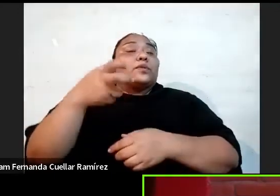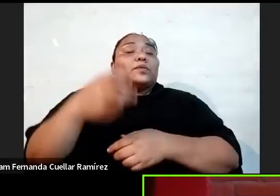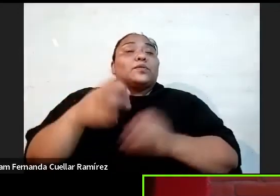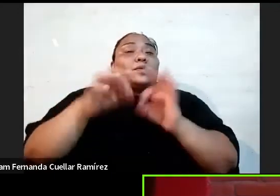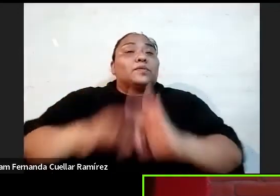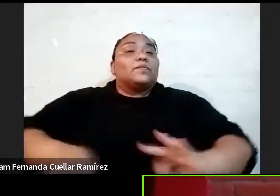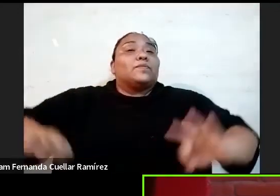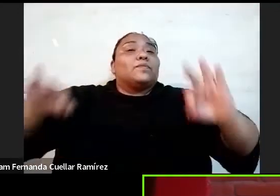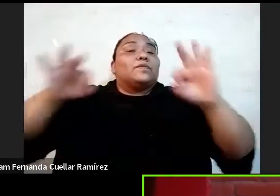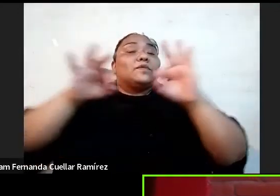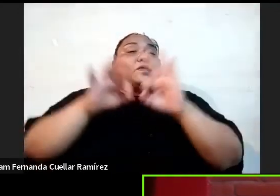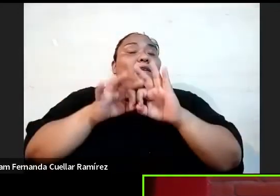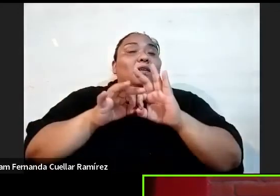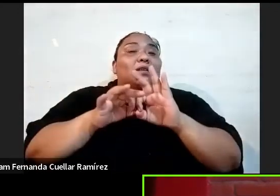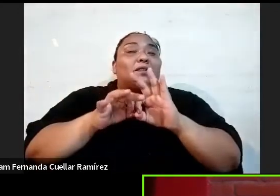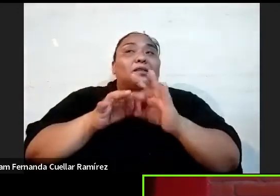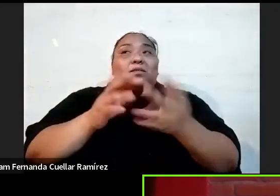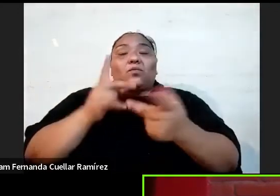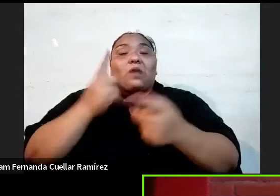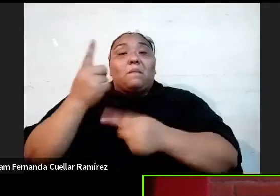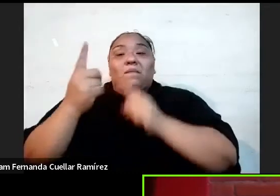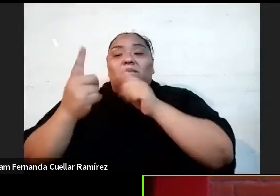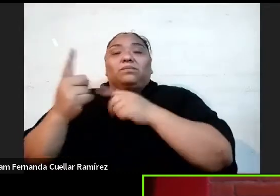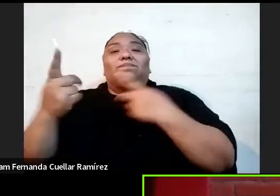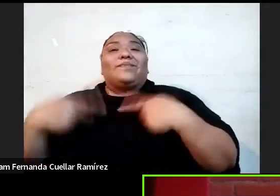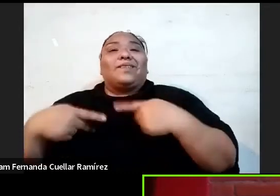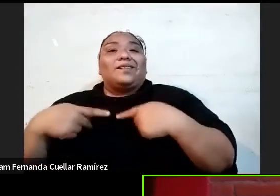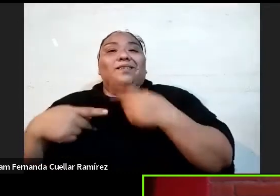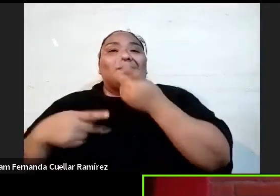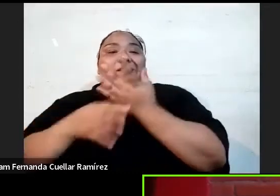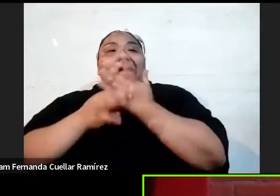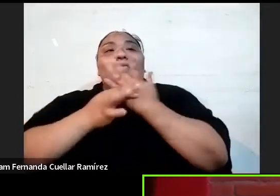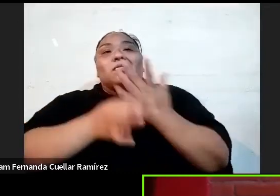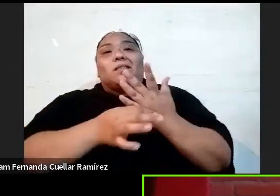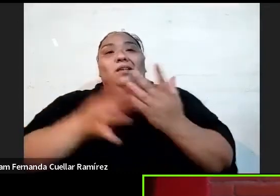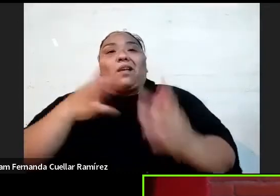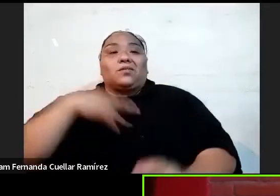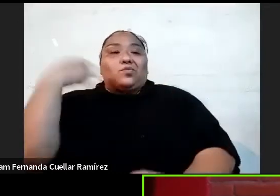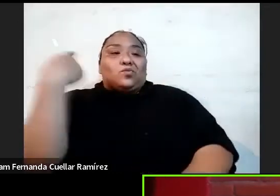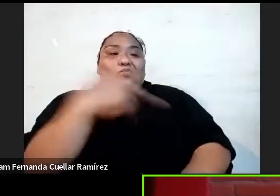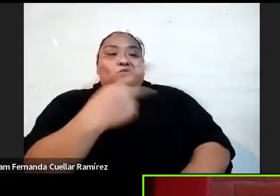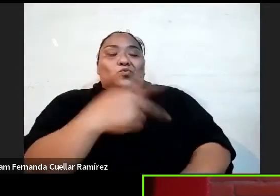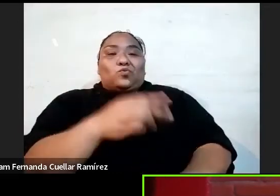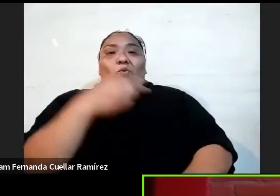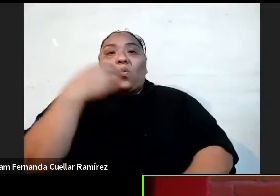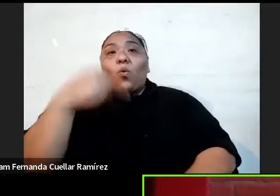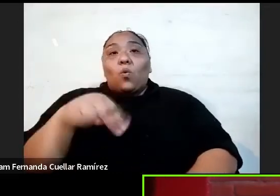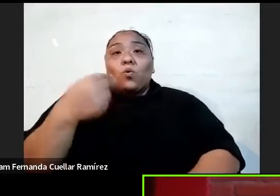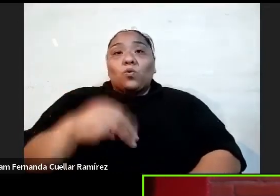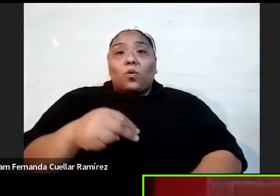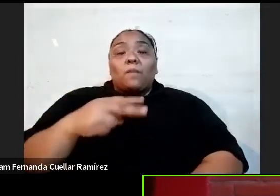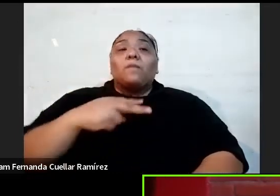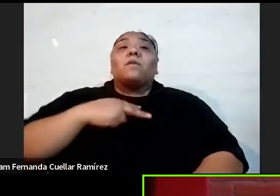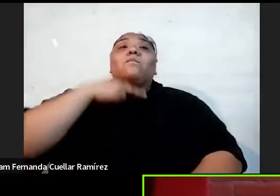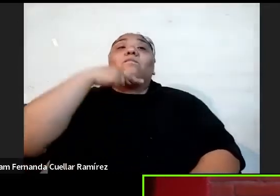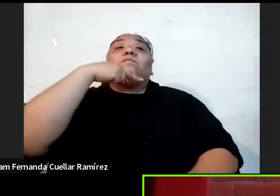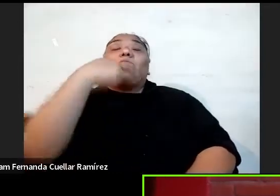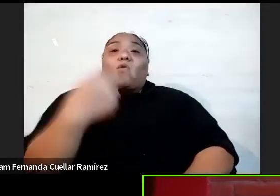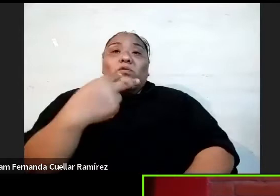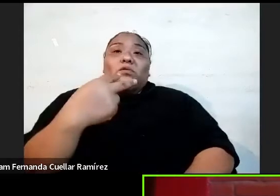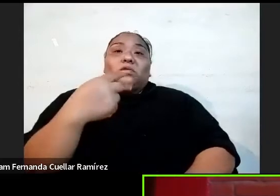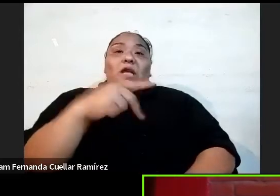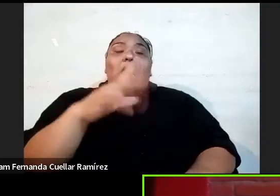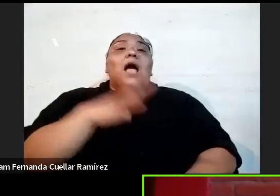persona dice y se pone su propio nombre o dice en voz alta las cosas, las hace